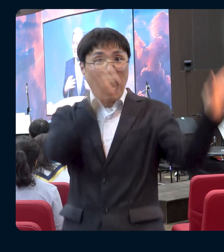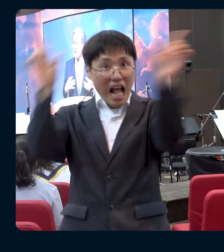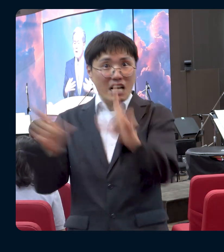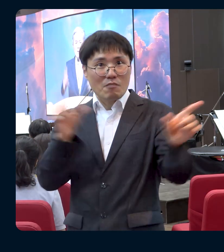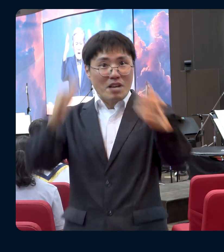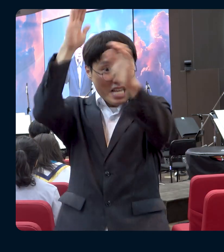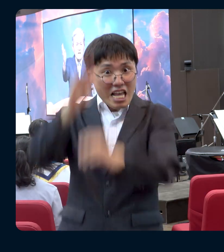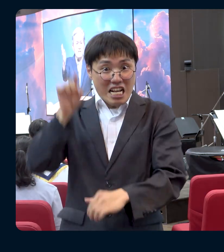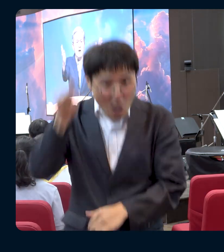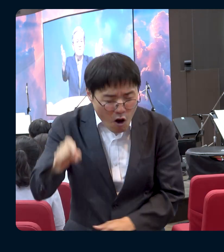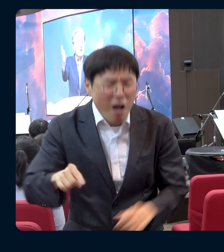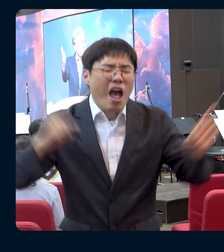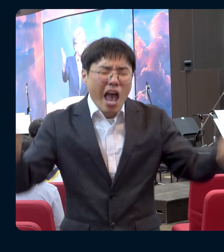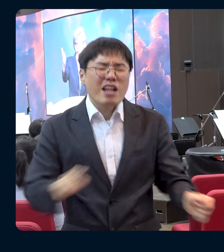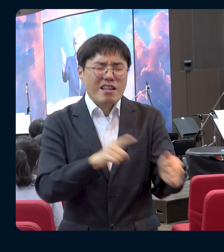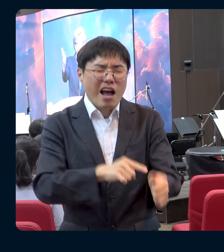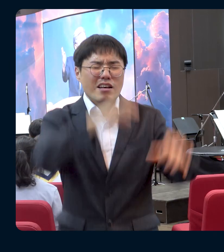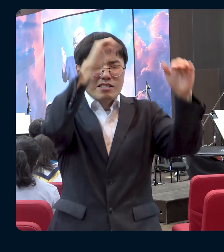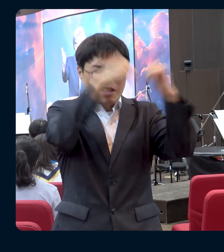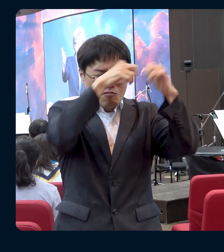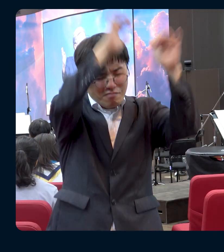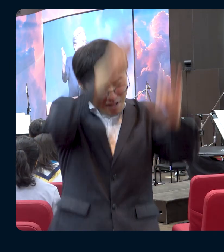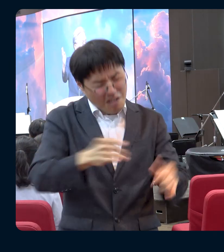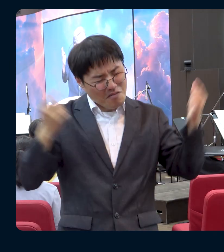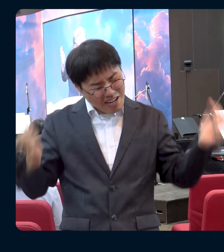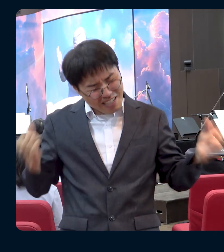우리가 살아가는 삶의 이야기가 바로 엘리야의 싸움이에요.